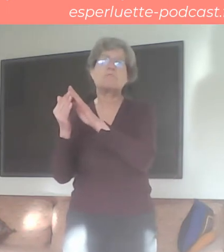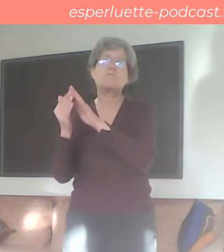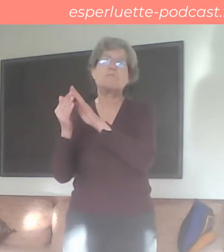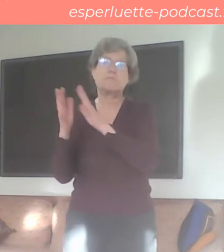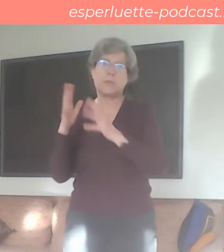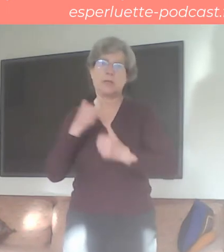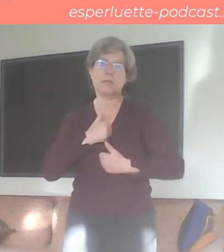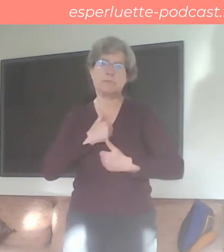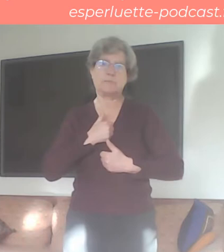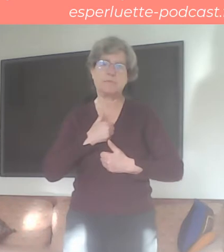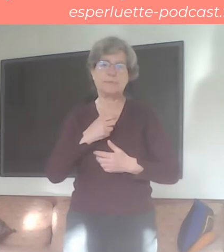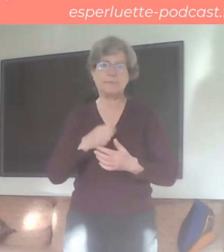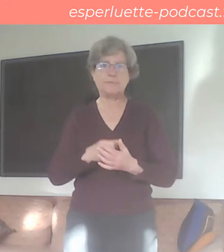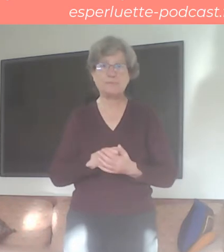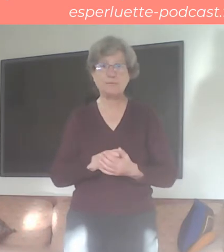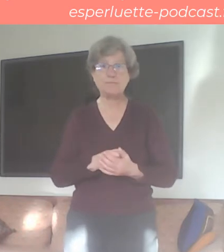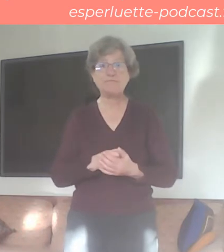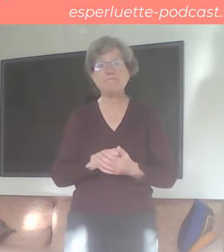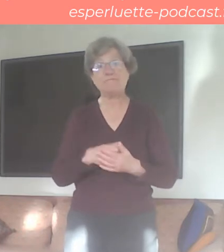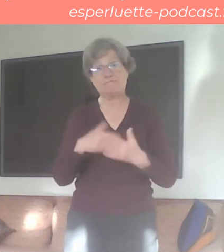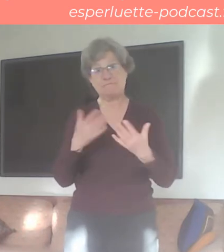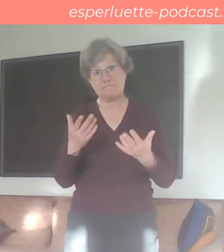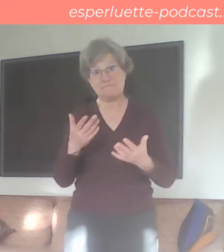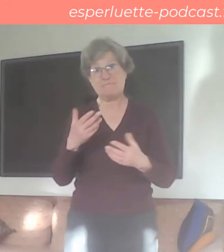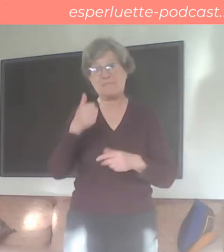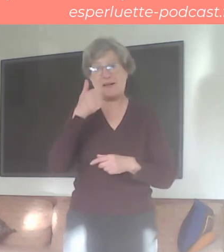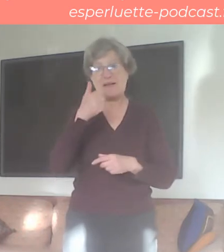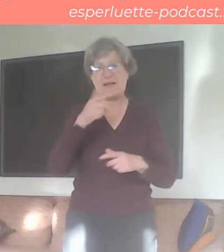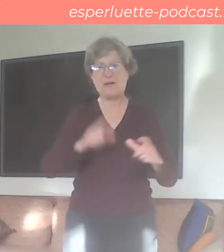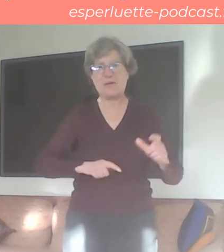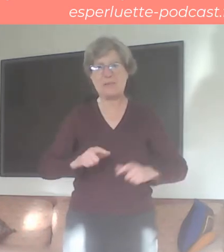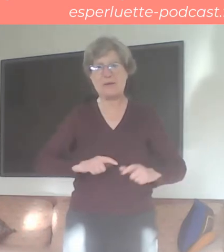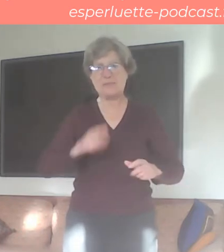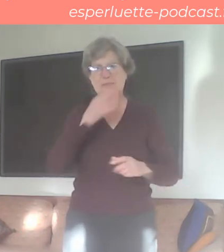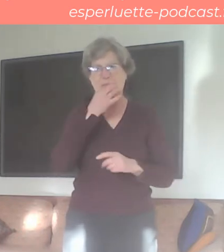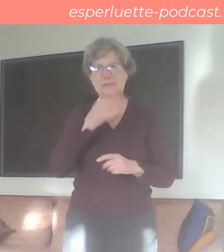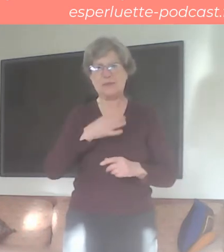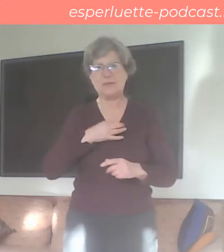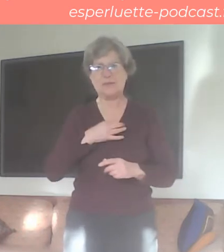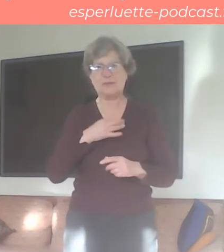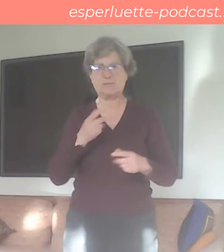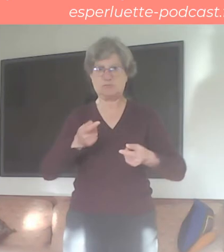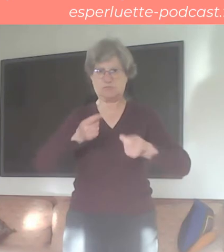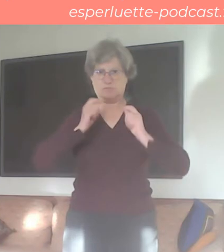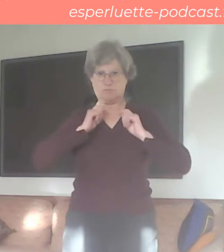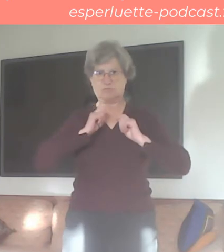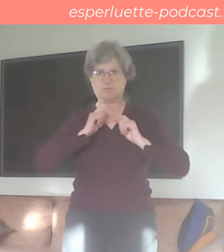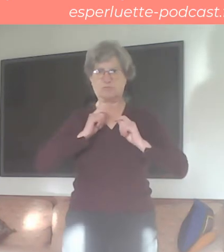nuit. Alors un sourd dans le noir, il devient sourd aveugle, donc c'est quand même très très angoissant. En dehors de ça, c'est quand même très,